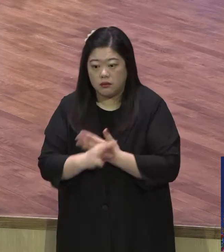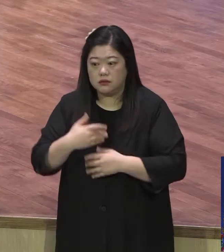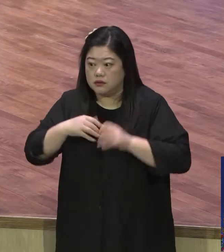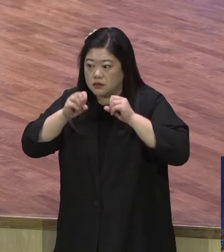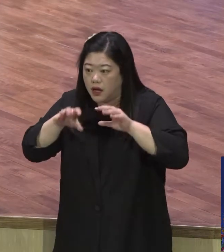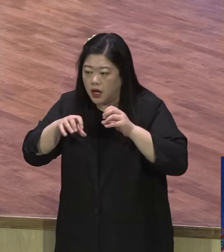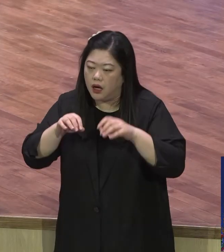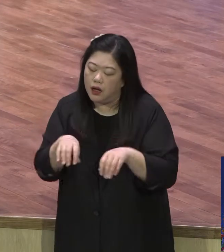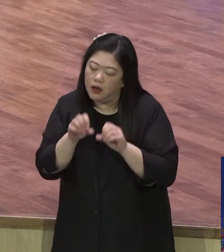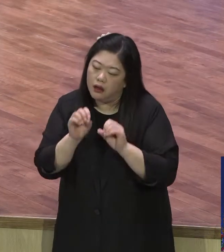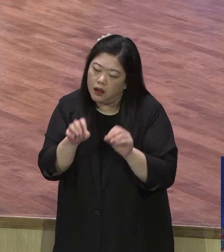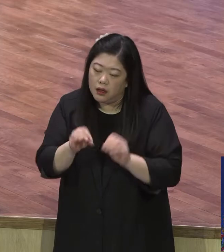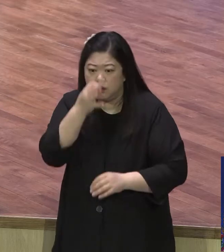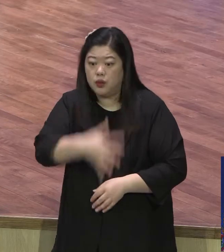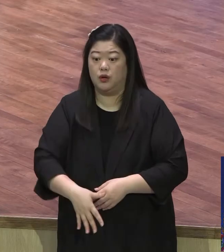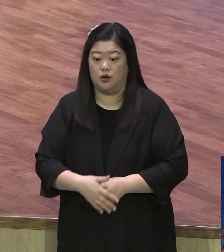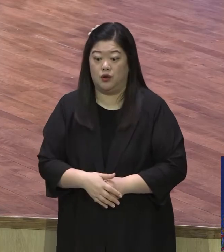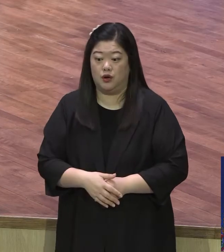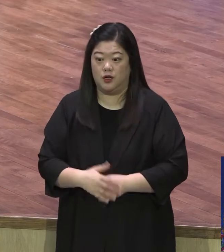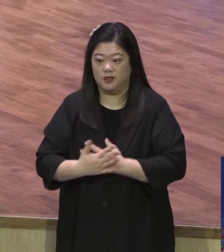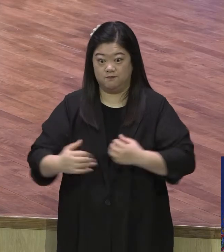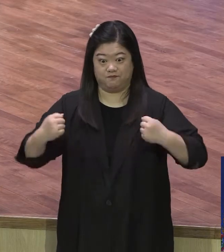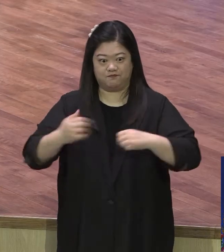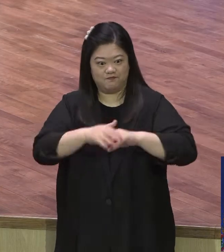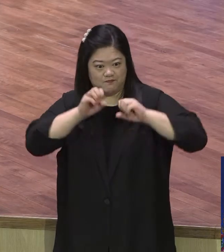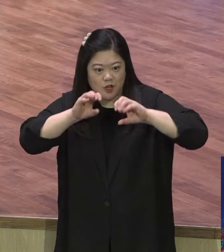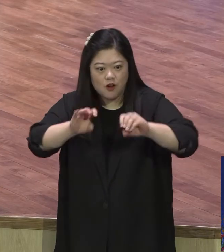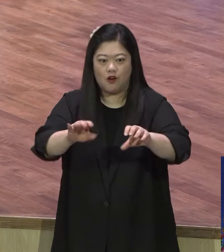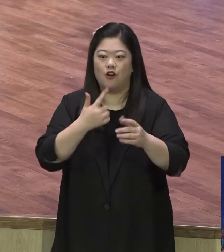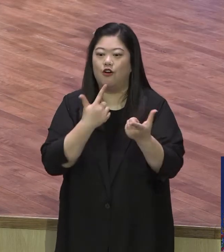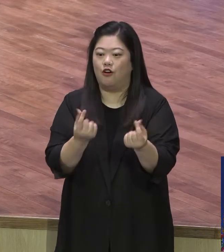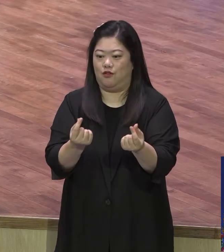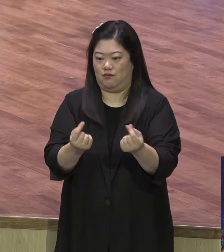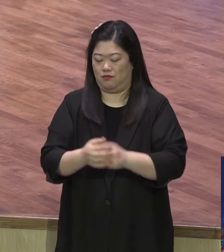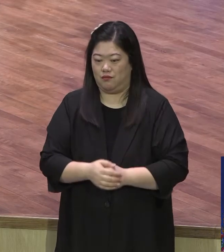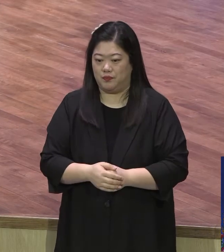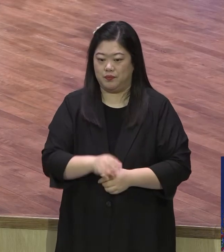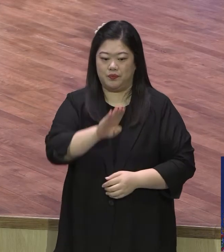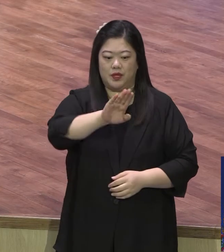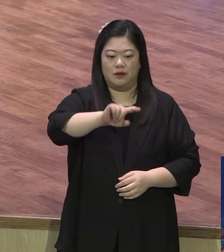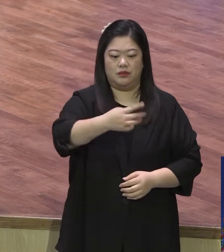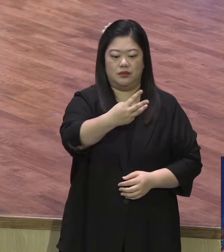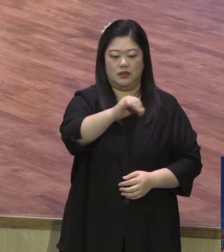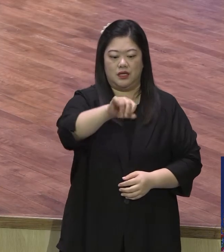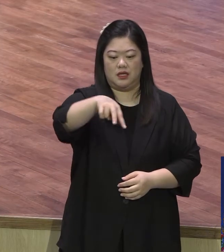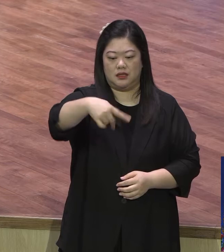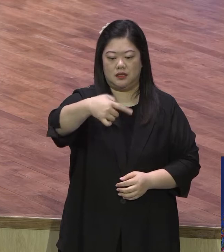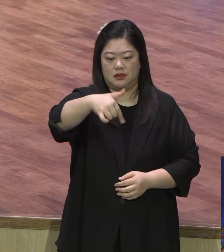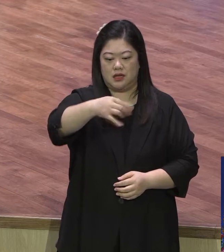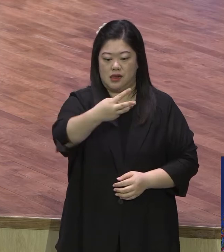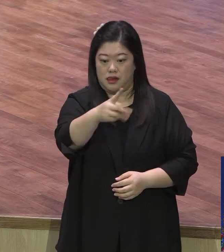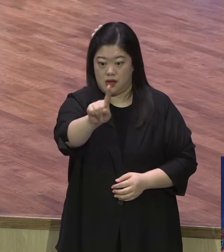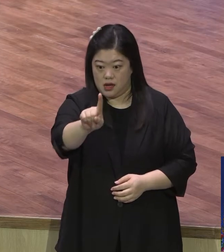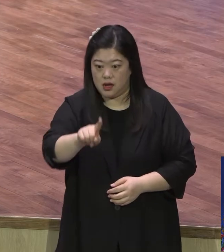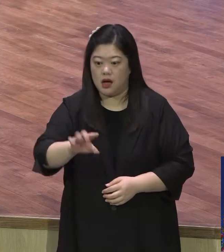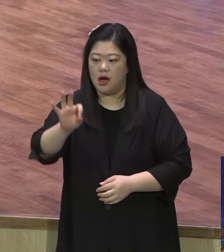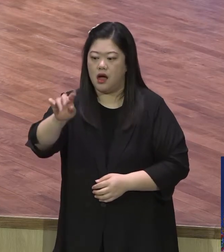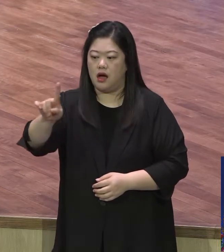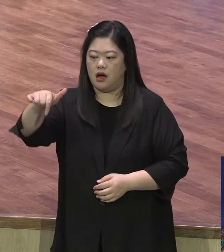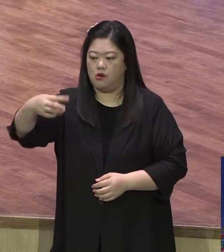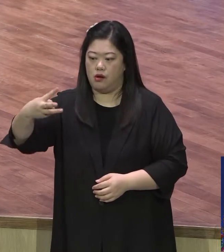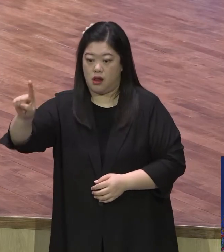누구라도 팀 쌓여갈 수 있는 현장 전도자들이 되어야 돼요 현지 생교시 갔다 누구 만났다 딱